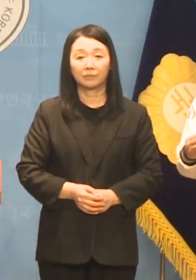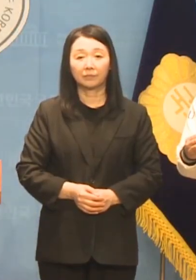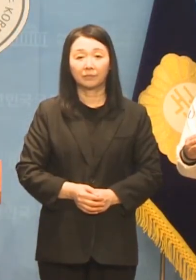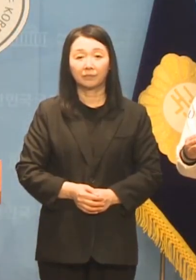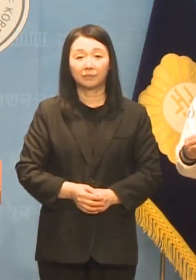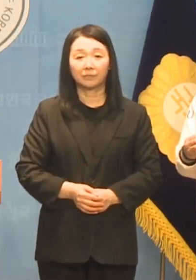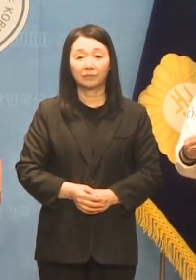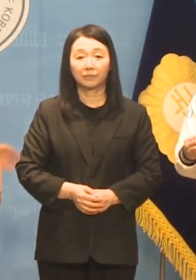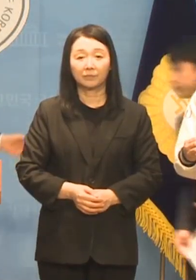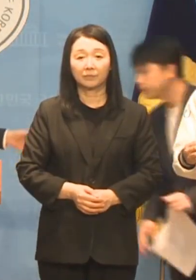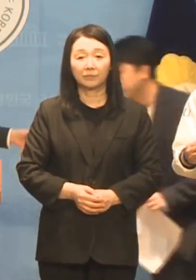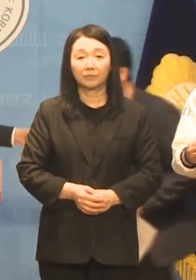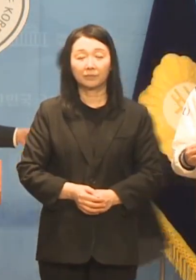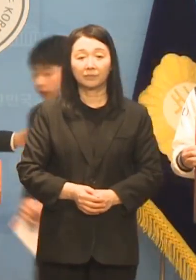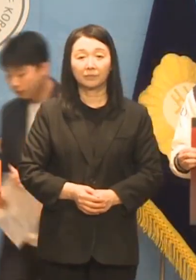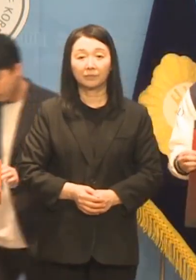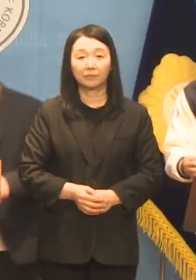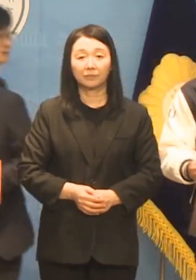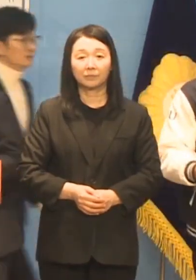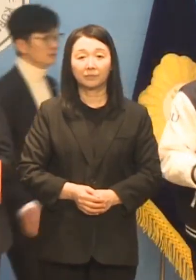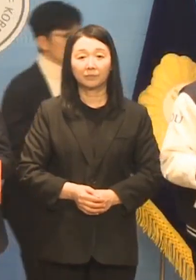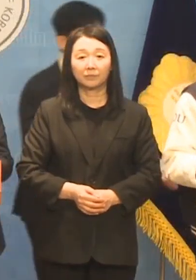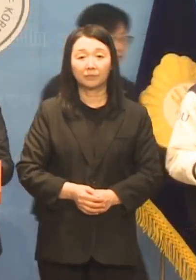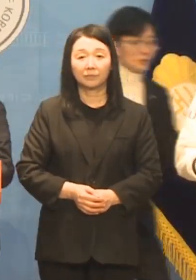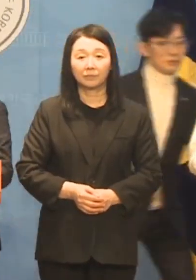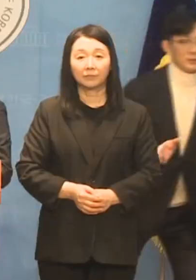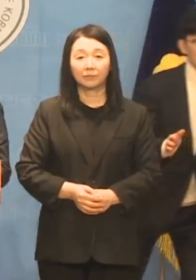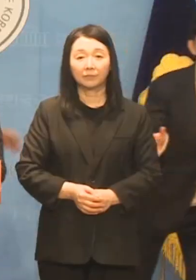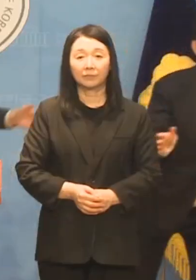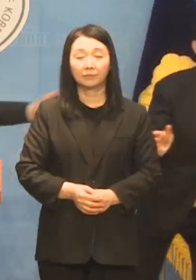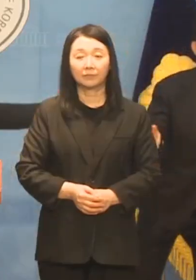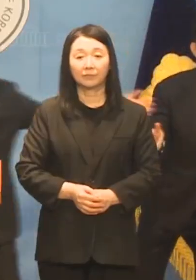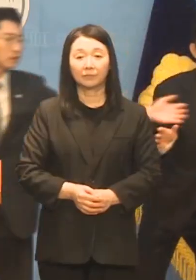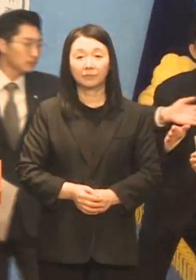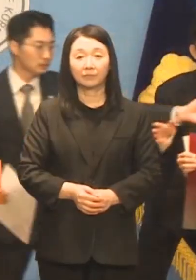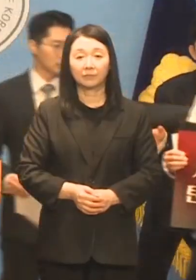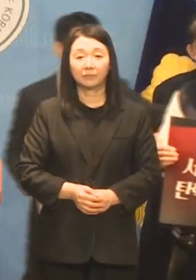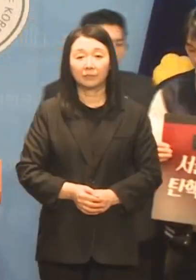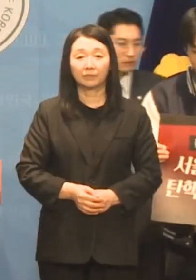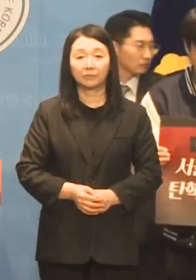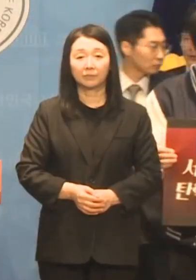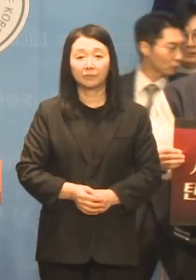첫 번째 발표하실 분 나오셔서 하시면 돼요. 조금 더 조금 더